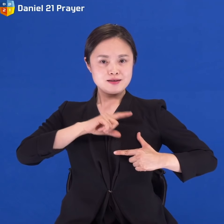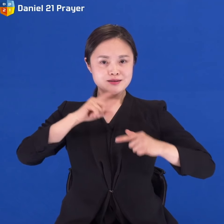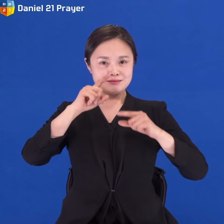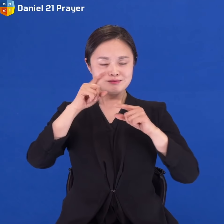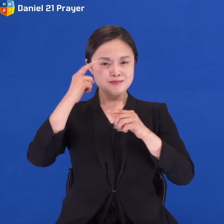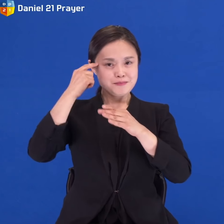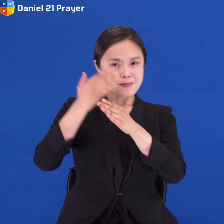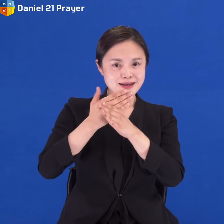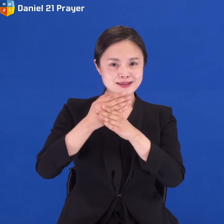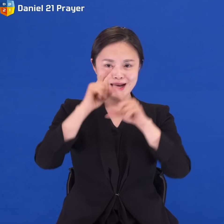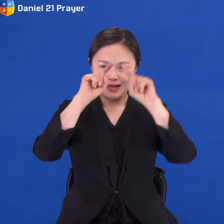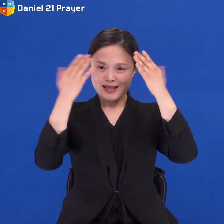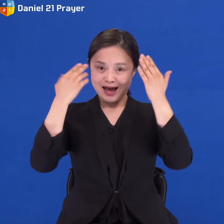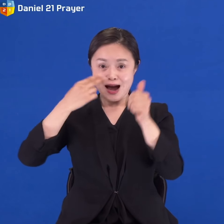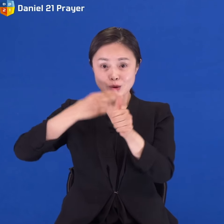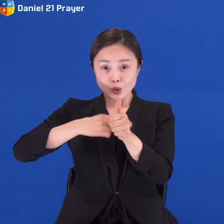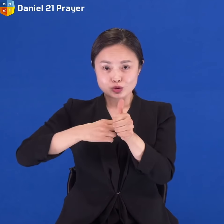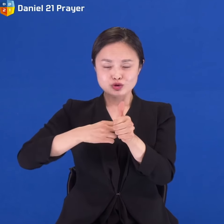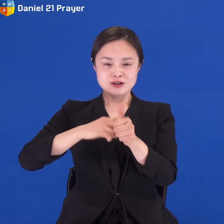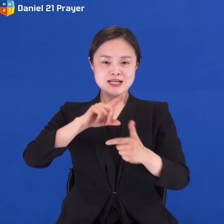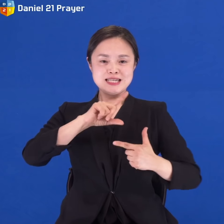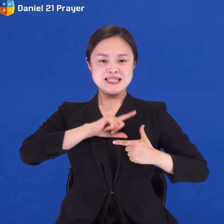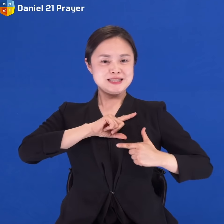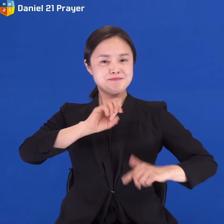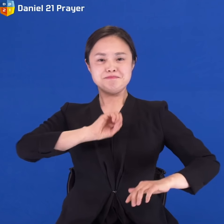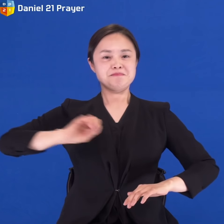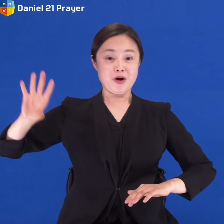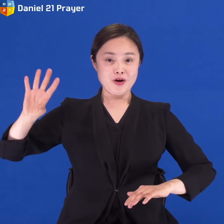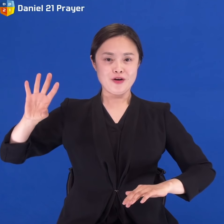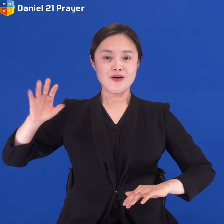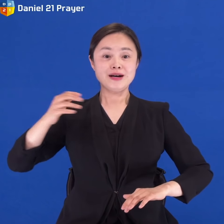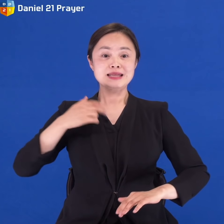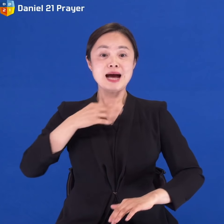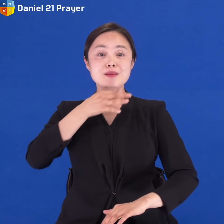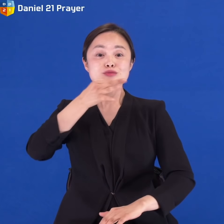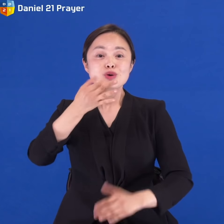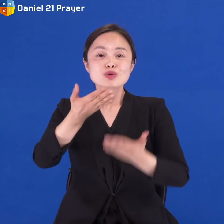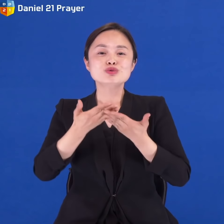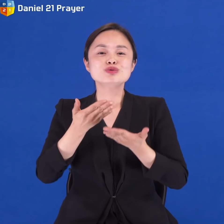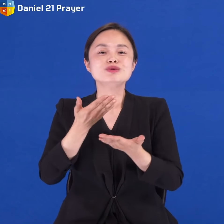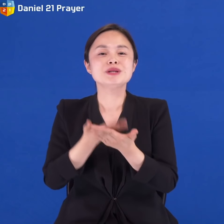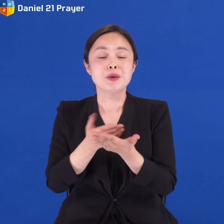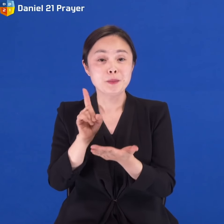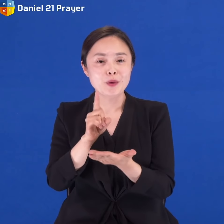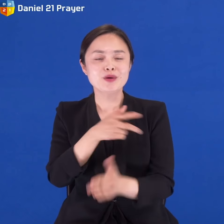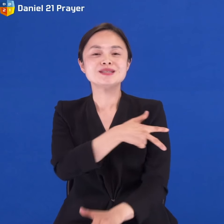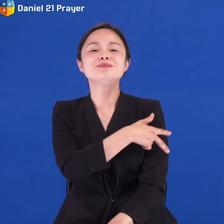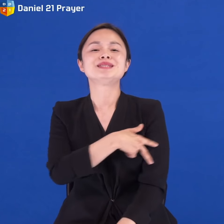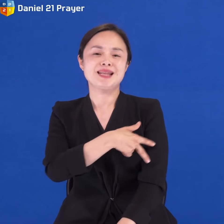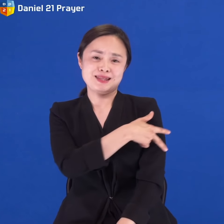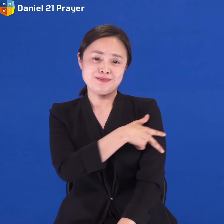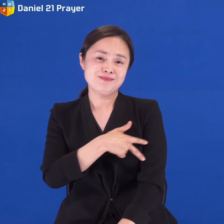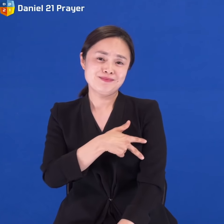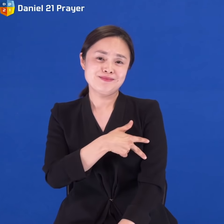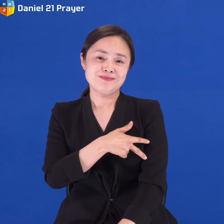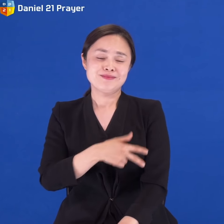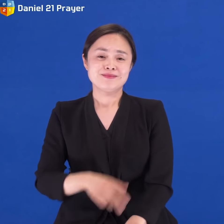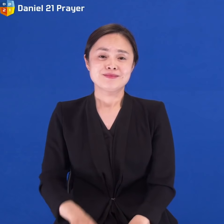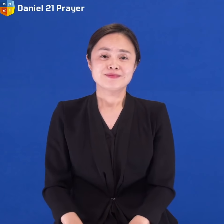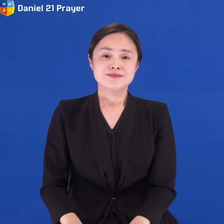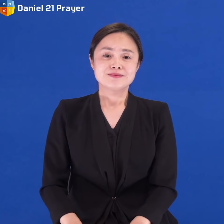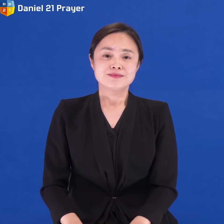할렐루야. 그리고 저는 요게벳의 노래, 다니엘 기도회를